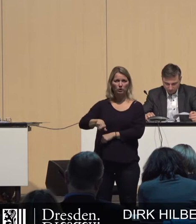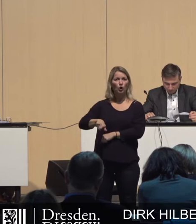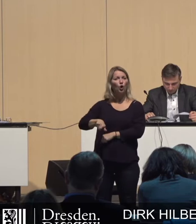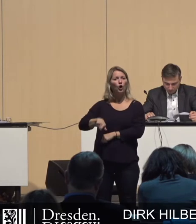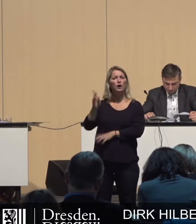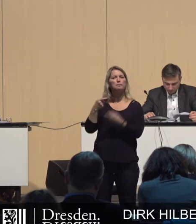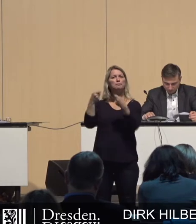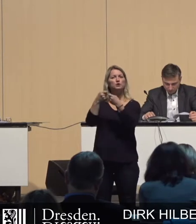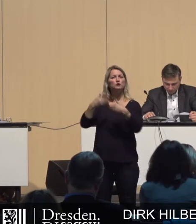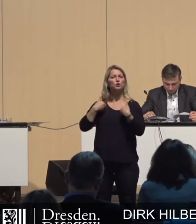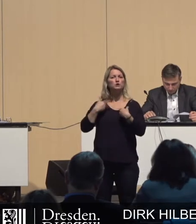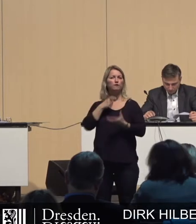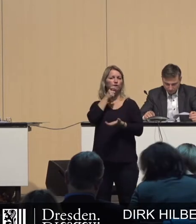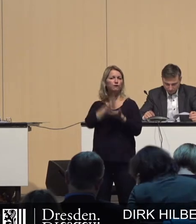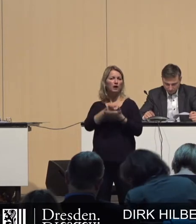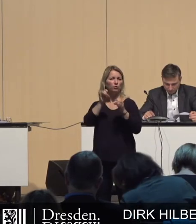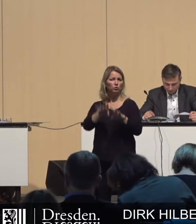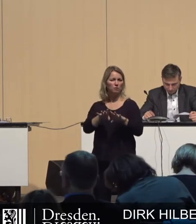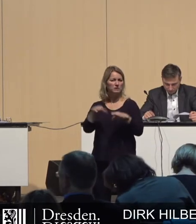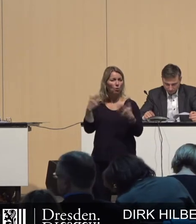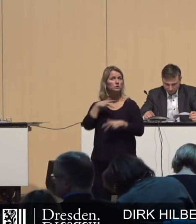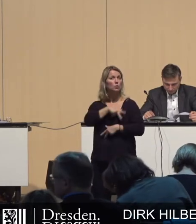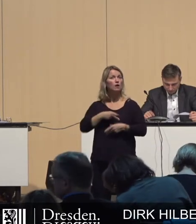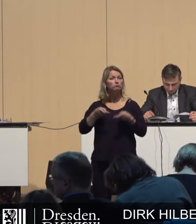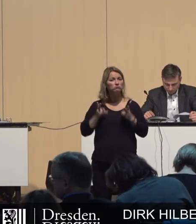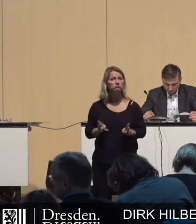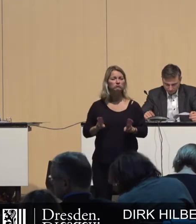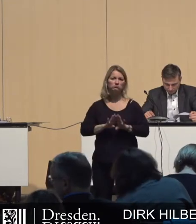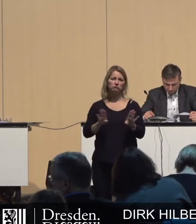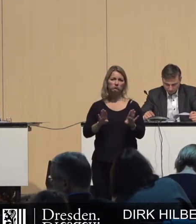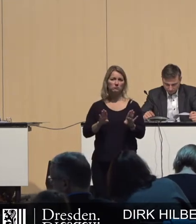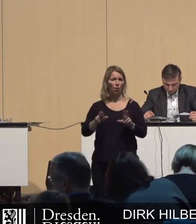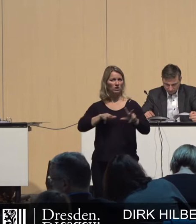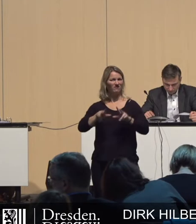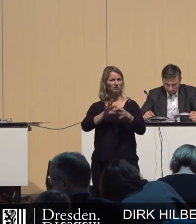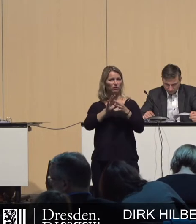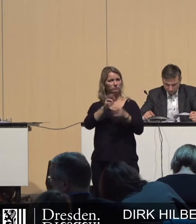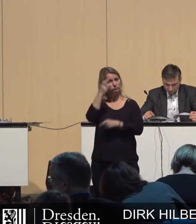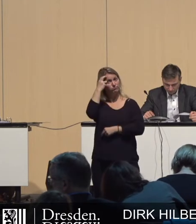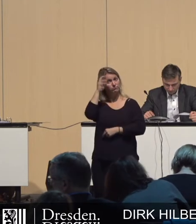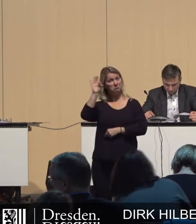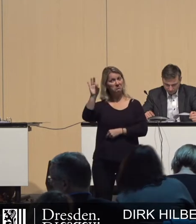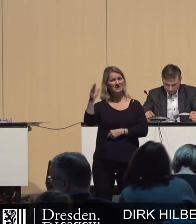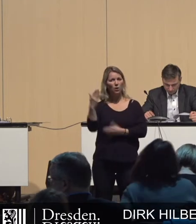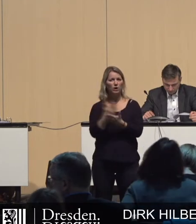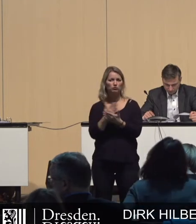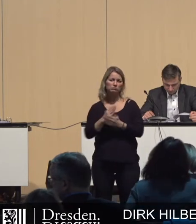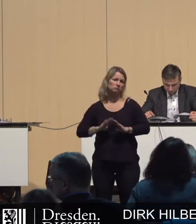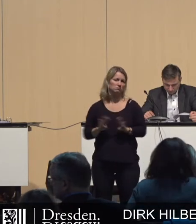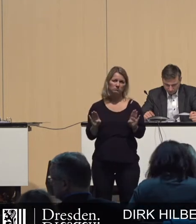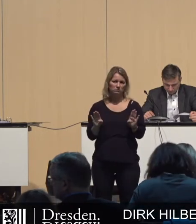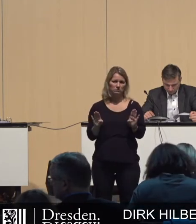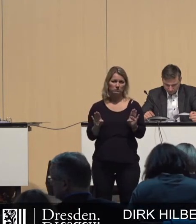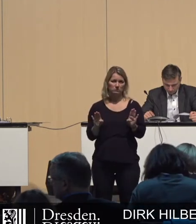Verantwortung. Das ist weder sozial gerecht noch wirtschaftlich klug. Sehr wohl können wir mit dem